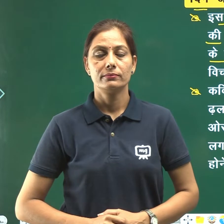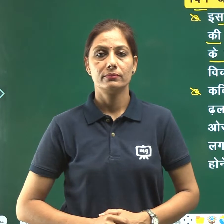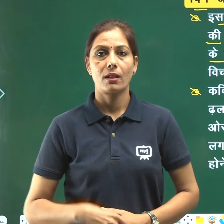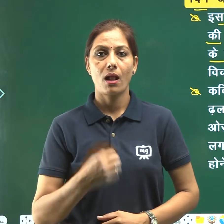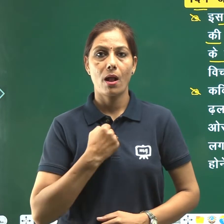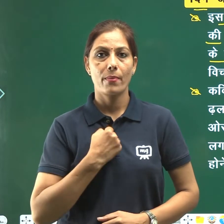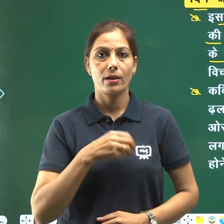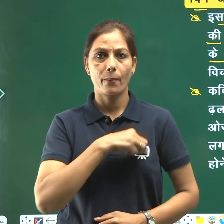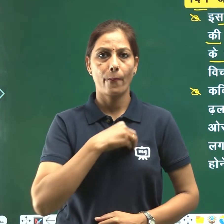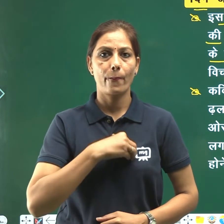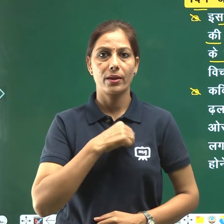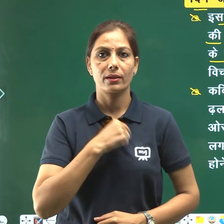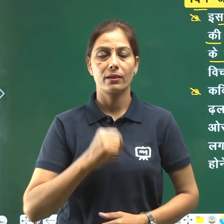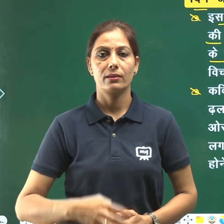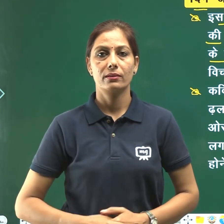हमारे मन के